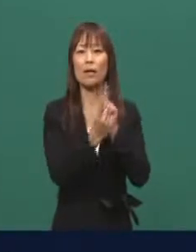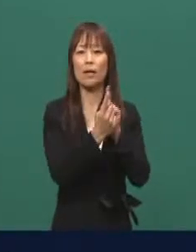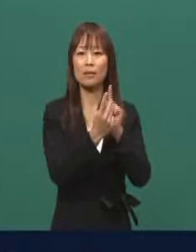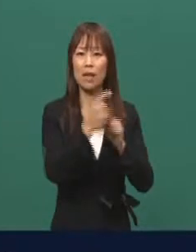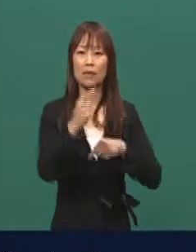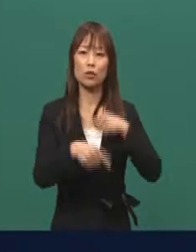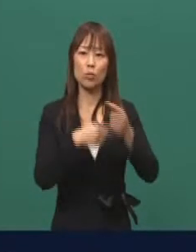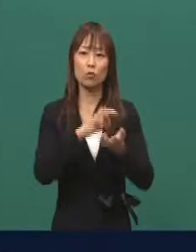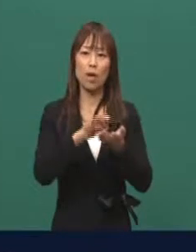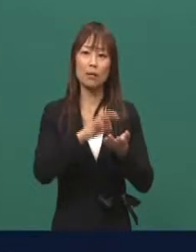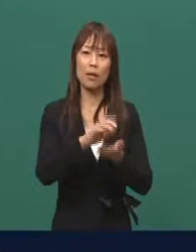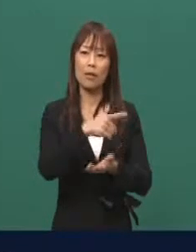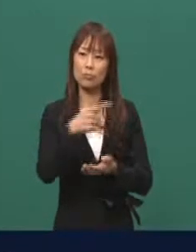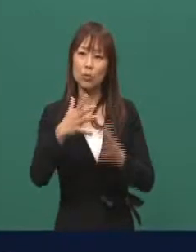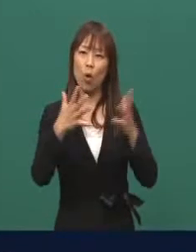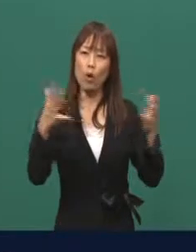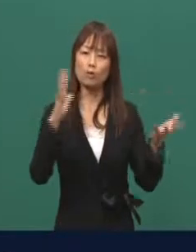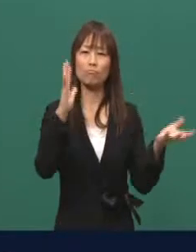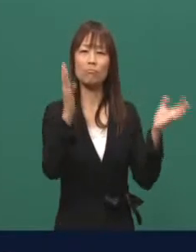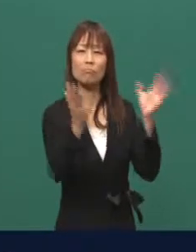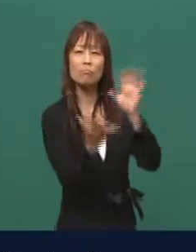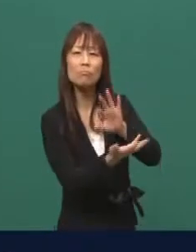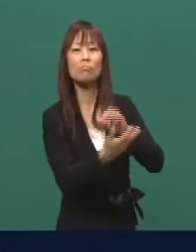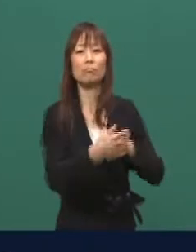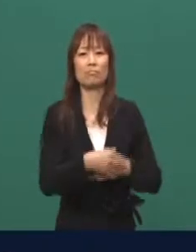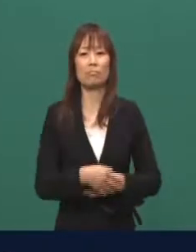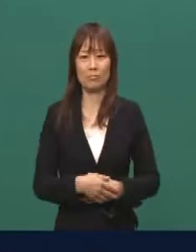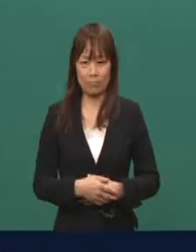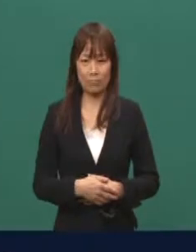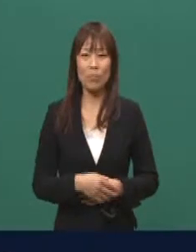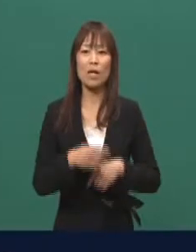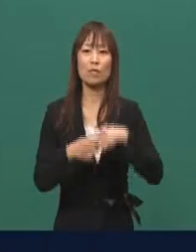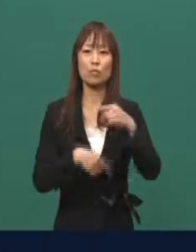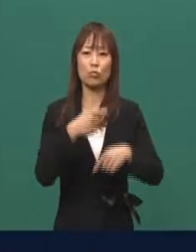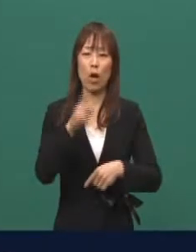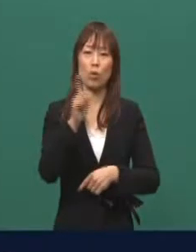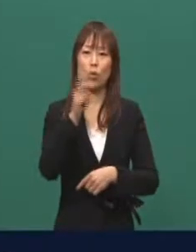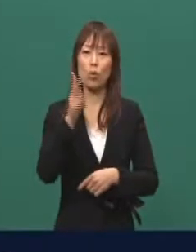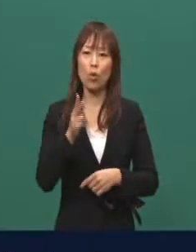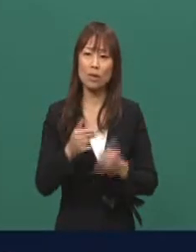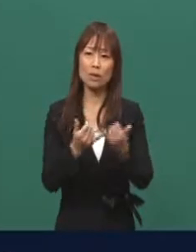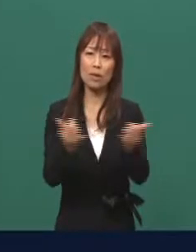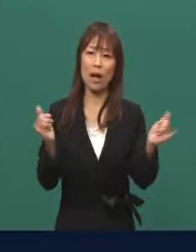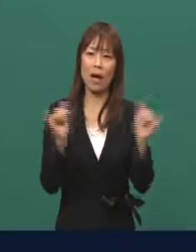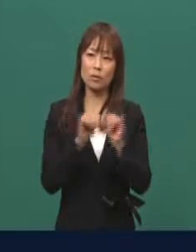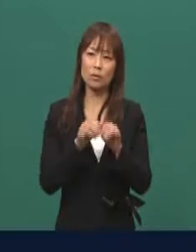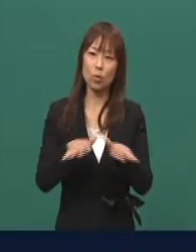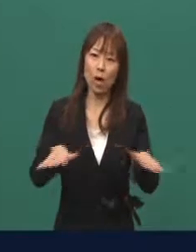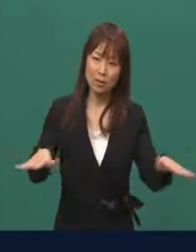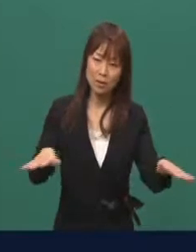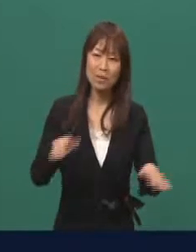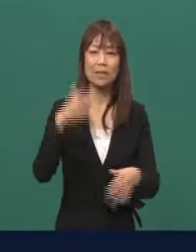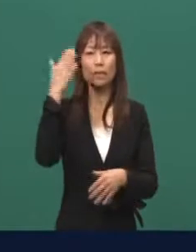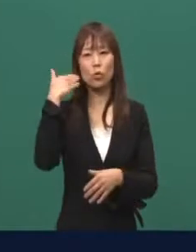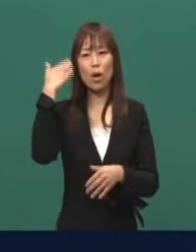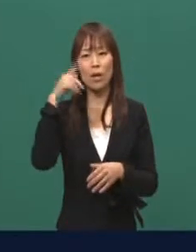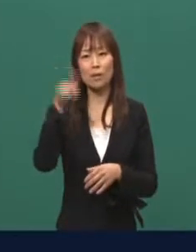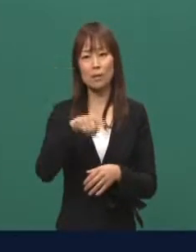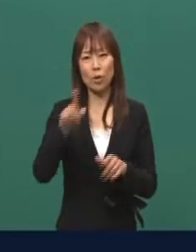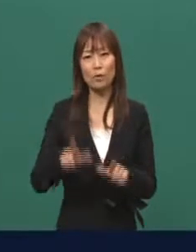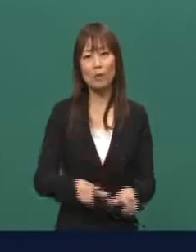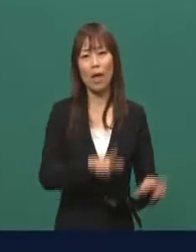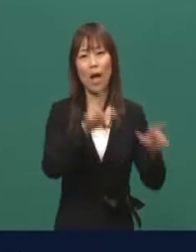められ、手話を取り巻く情勢は大きく動き始めています。手話はどのように社会に広